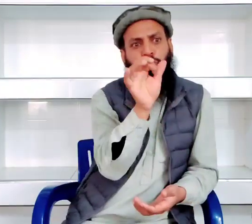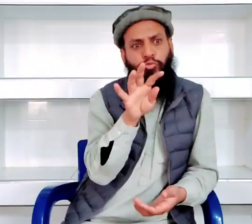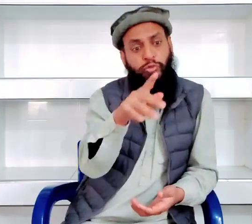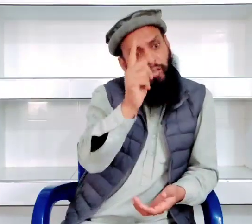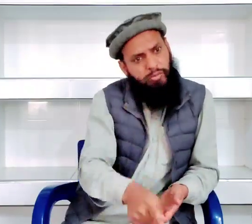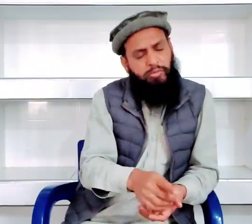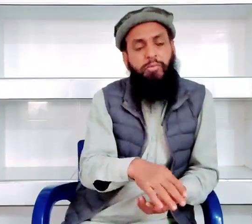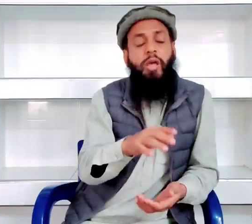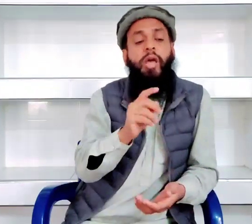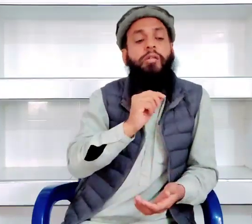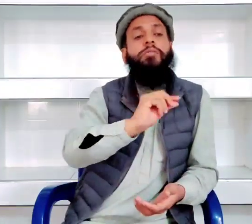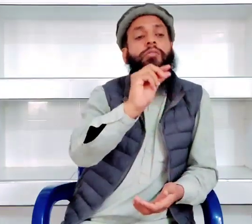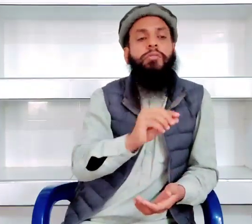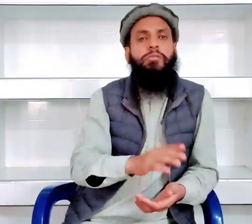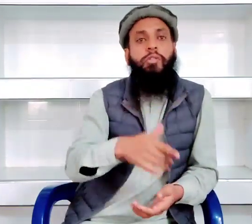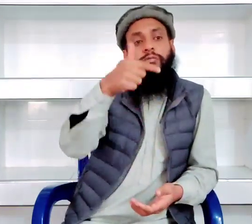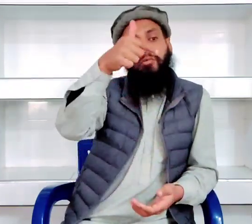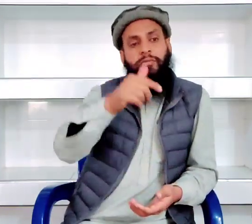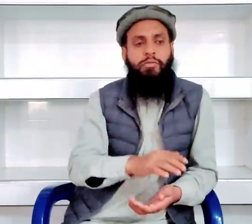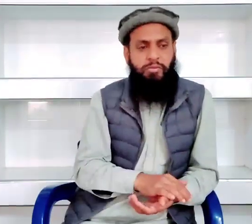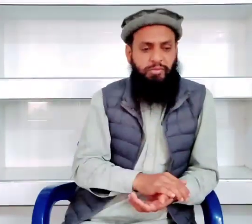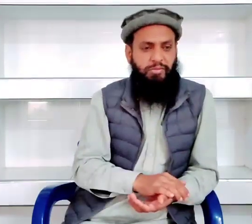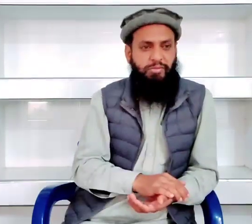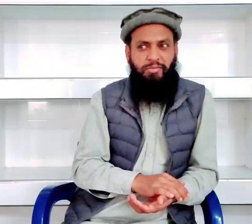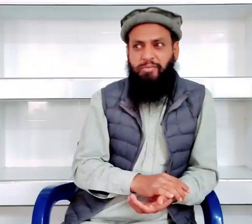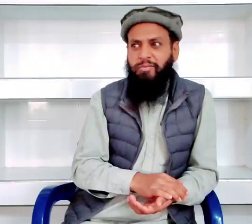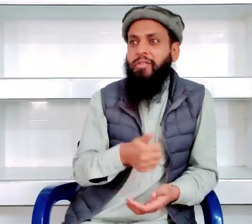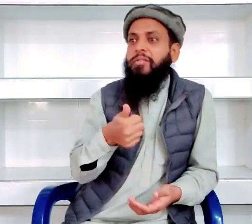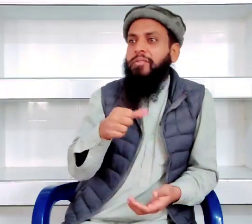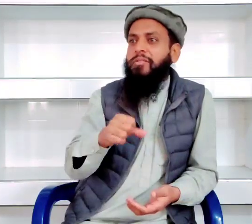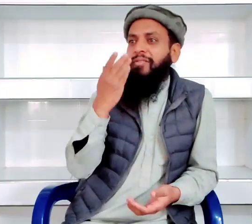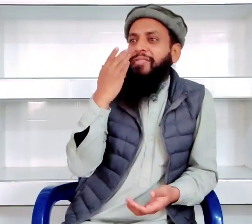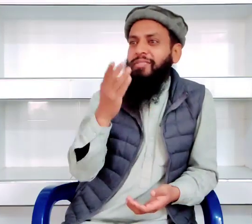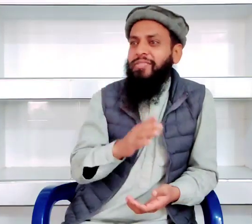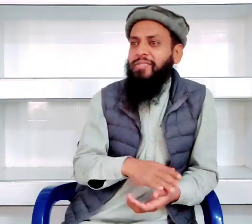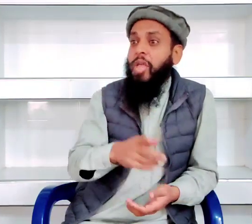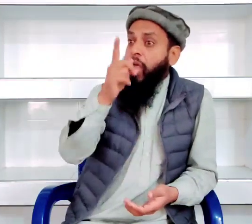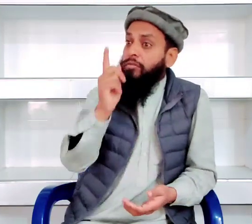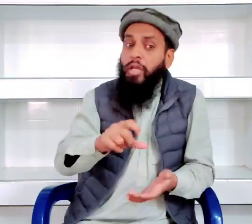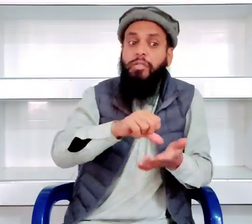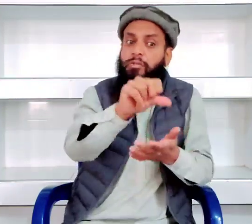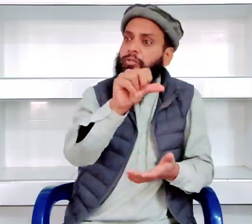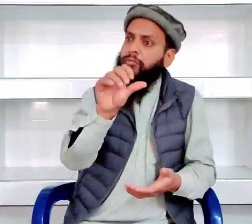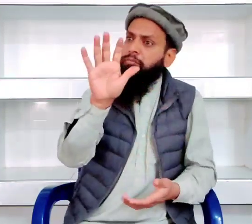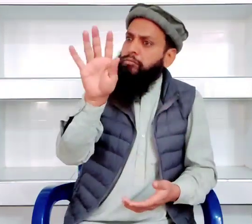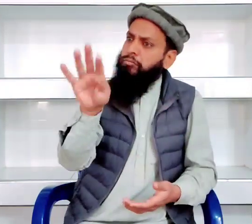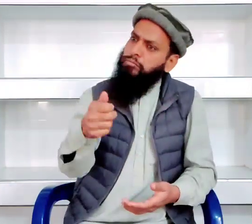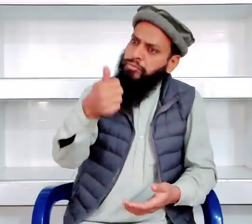انہیں دیے یہ چیز جڑی ہے دو دوا ہو گئی نے حرام ہے یہ جائز نہیں لیکن دوسرے علماء